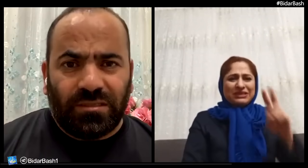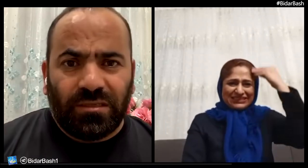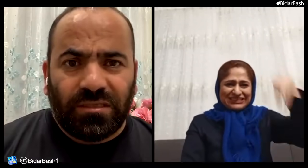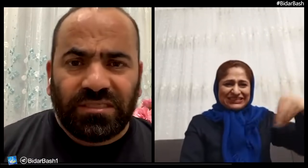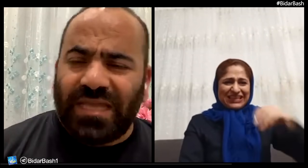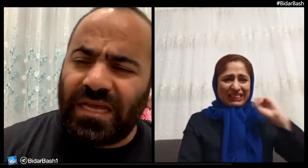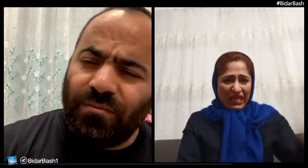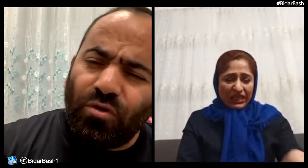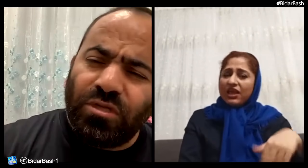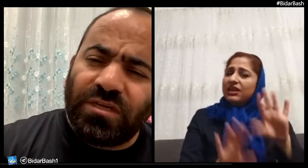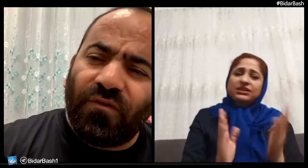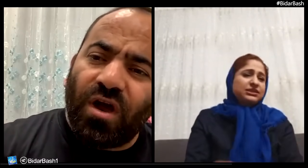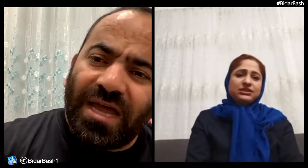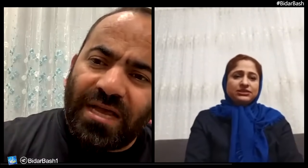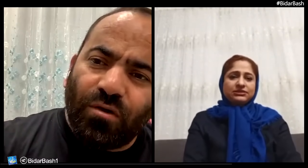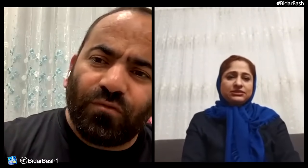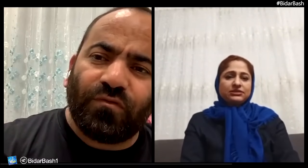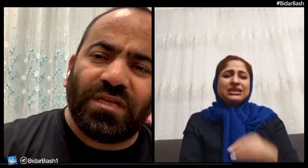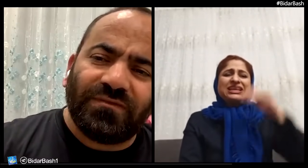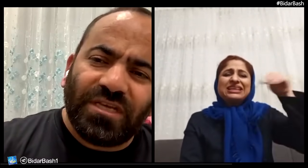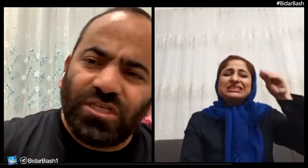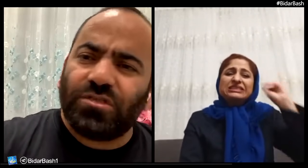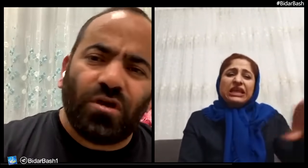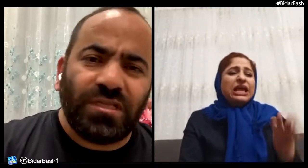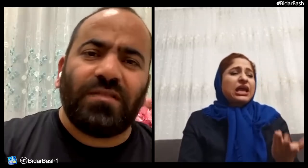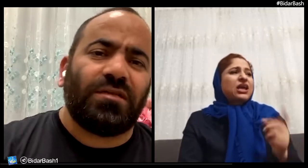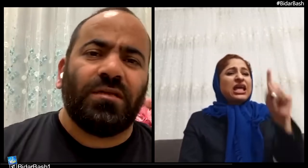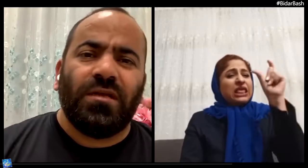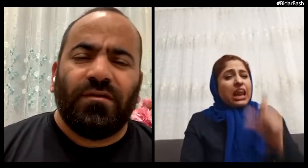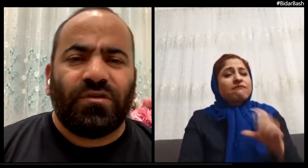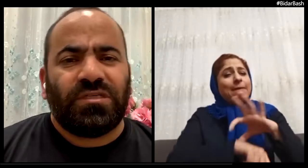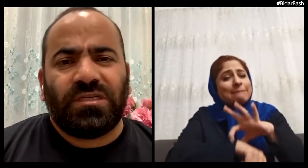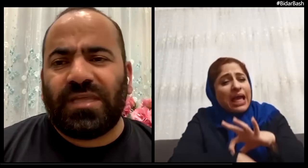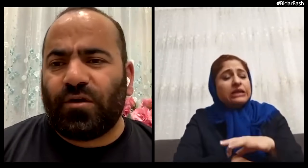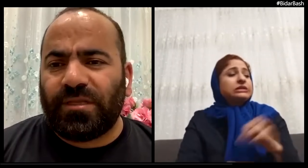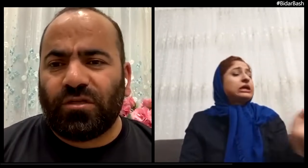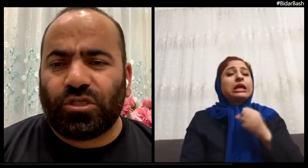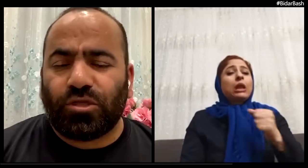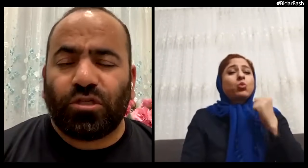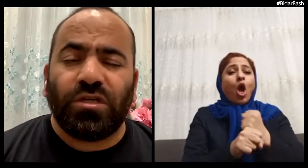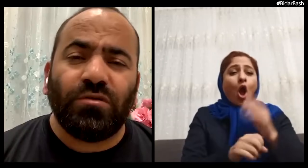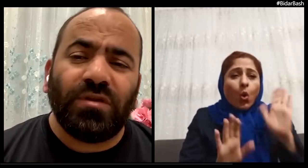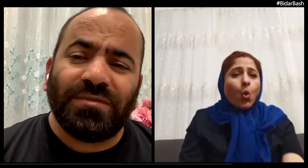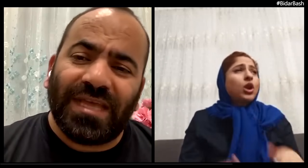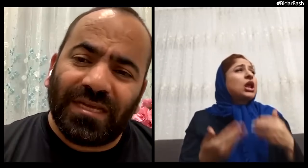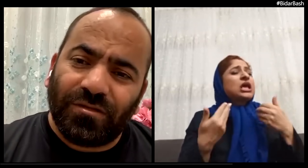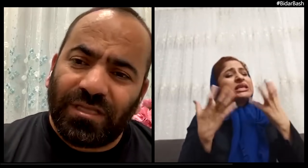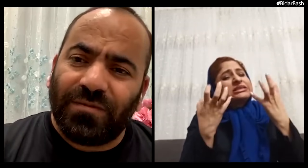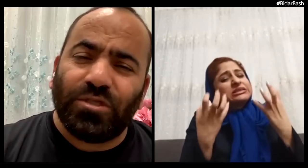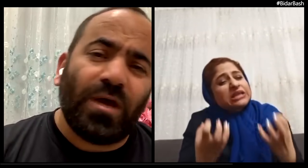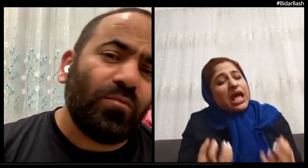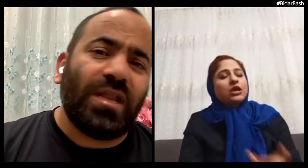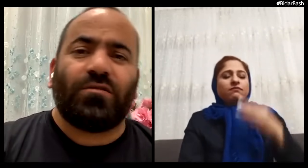که، صدقه مالونی که واقعا کار افتاده است و هیچ راهی نداره واسه اینکه یه درآمدی داشته باشه، تازه اونم